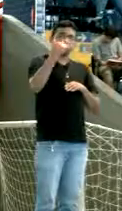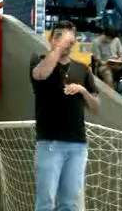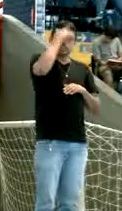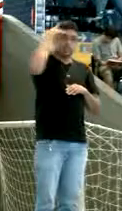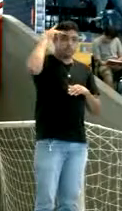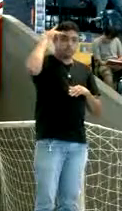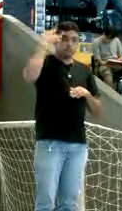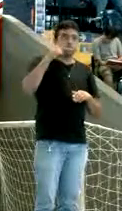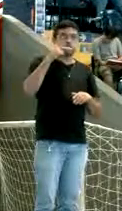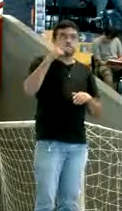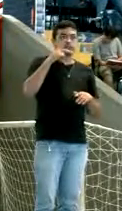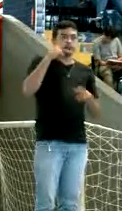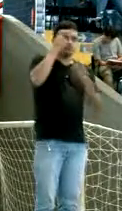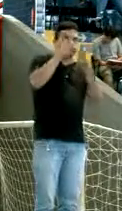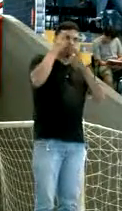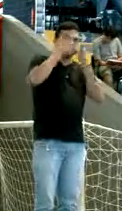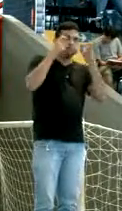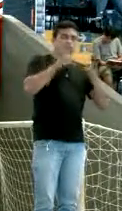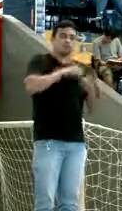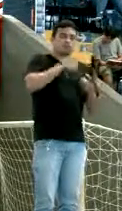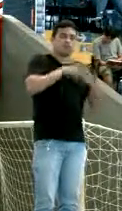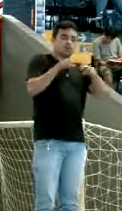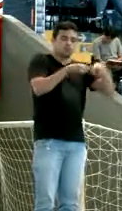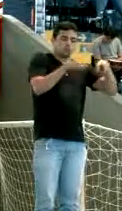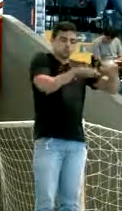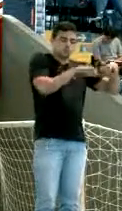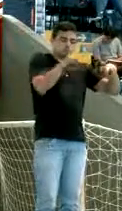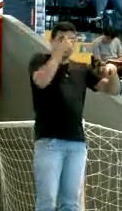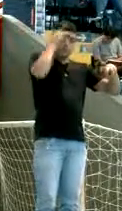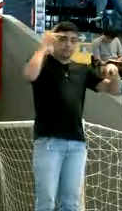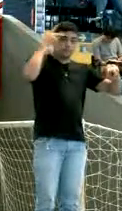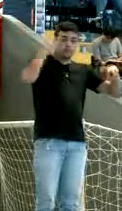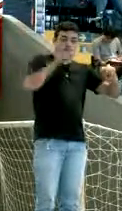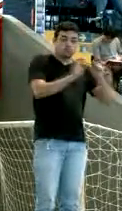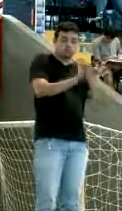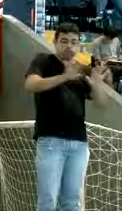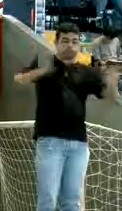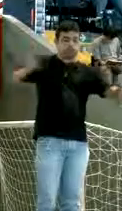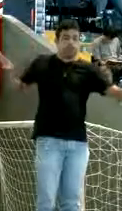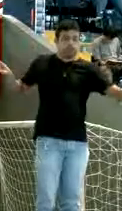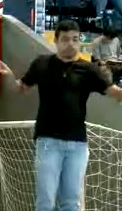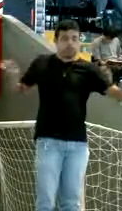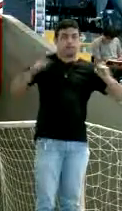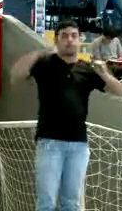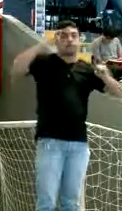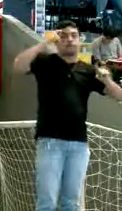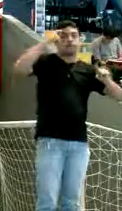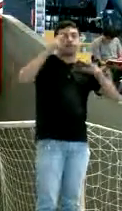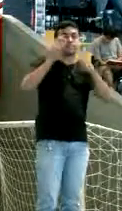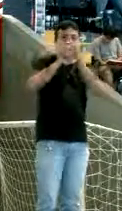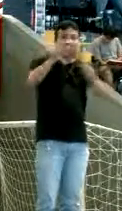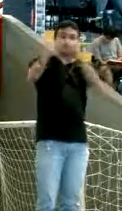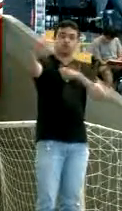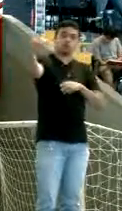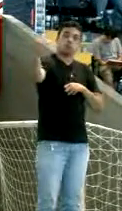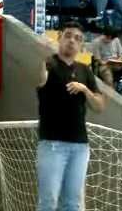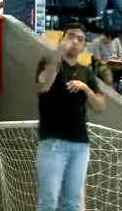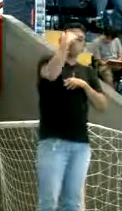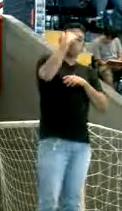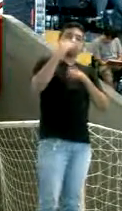as pessoas começaram a ficar preocupadas, começaram a ficar com medo. E as pessoas começaram a correr desesperadas, achando que seriam atropeladas pelo